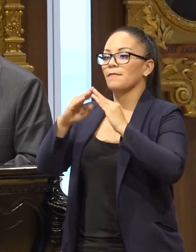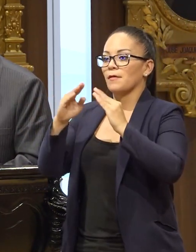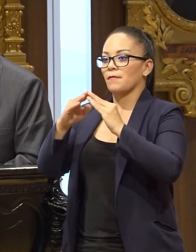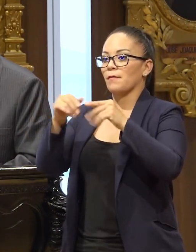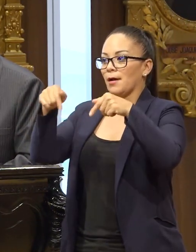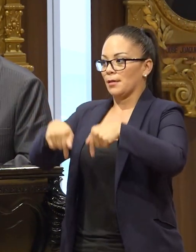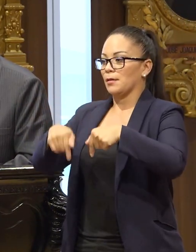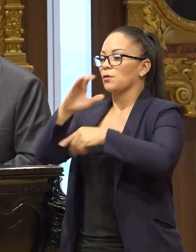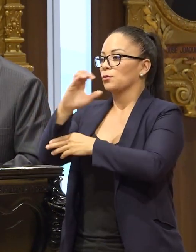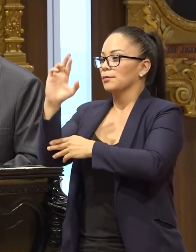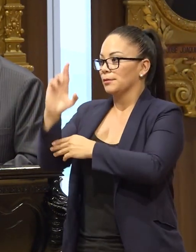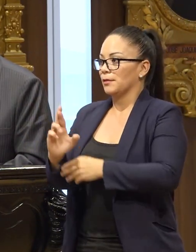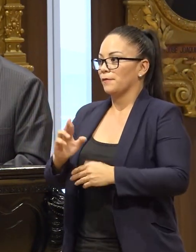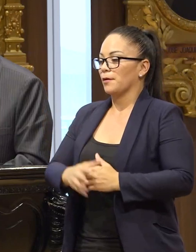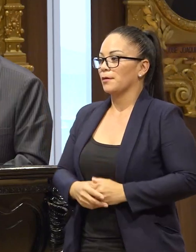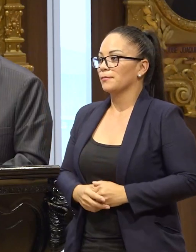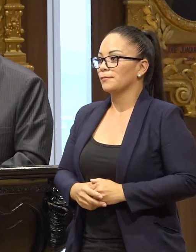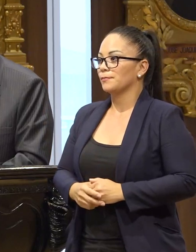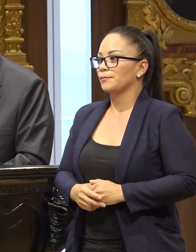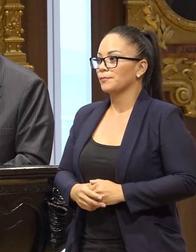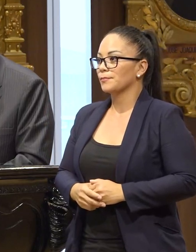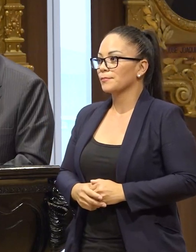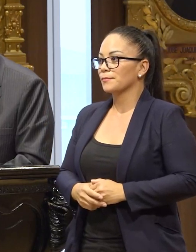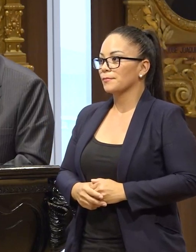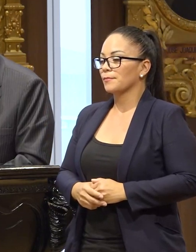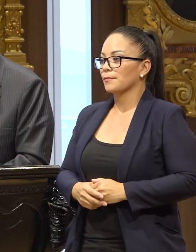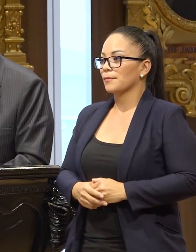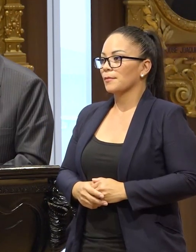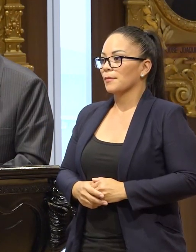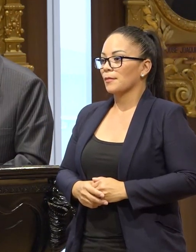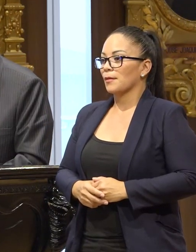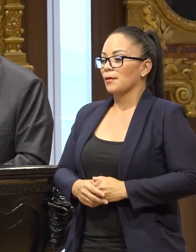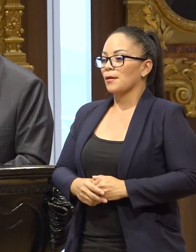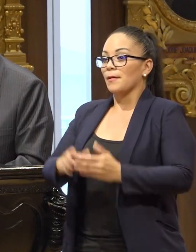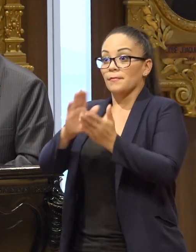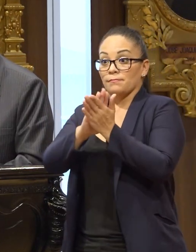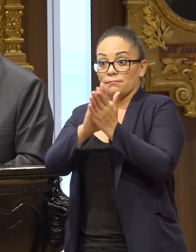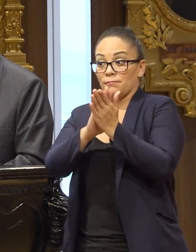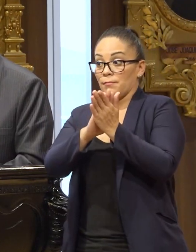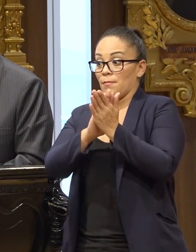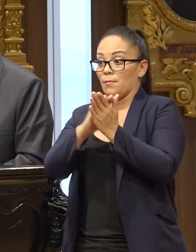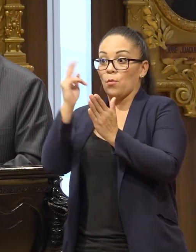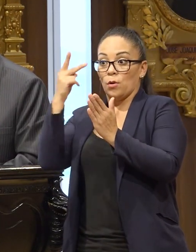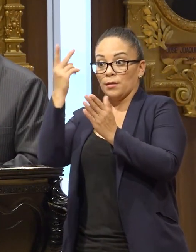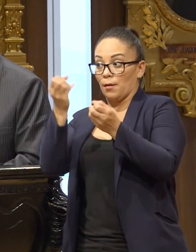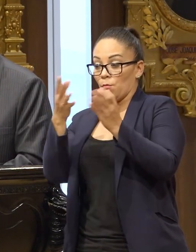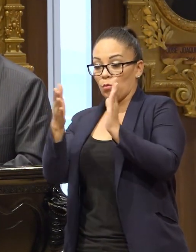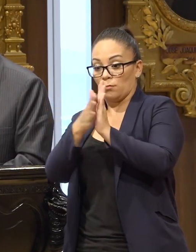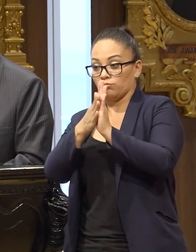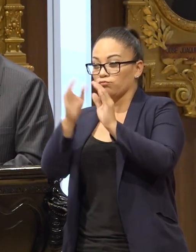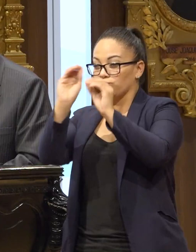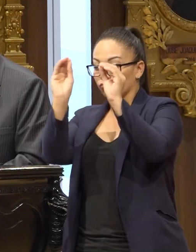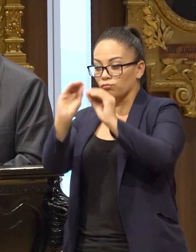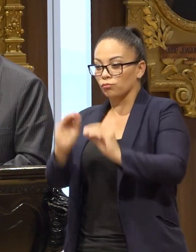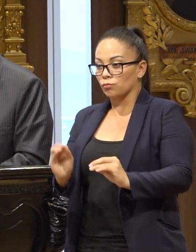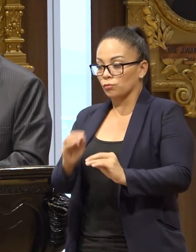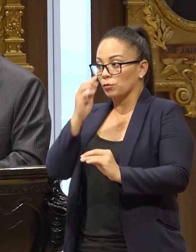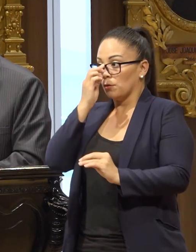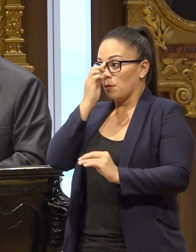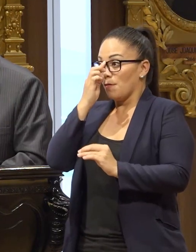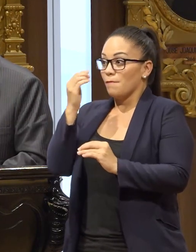en esta Costa Rica. Diseñar esa política pública sobre la criminalidad, reconozco que